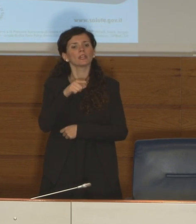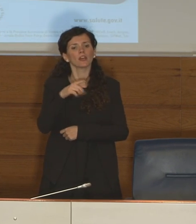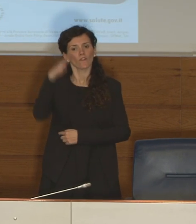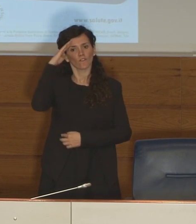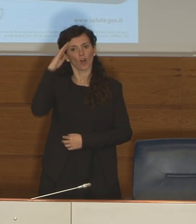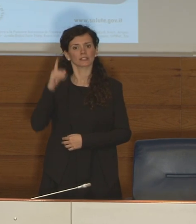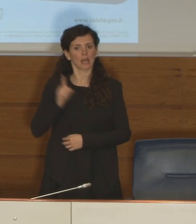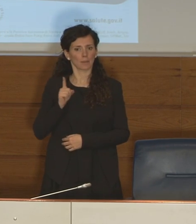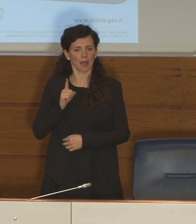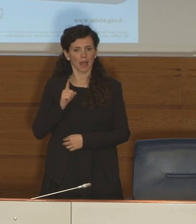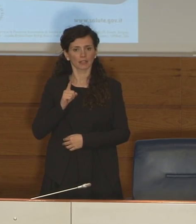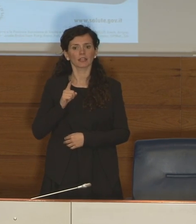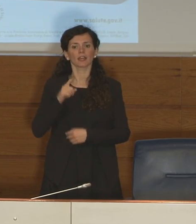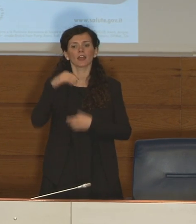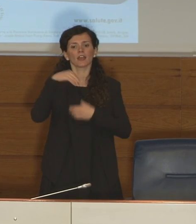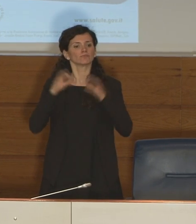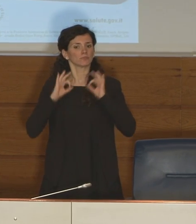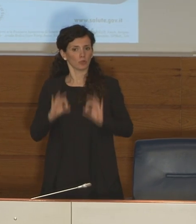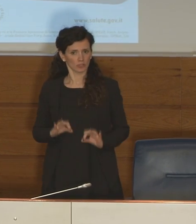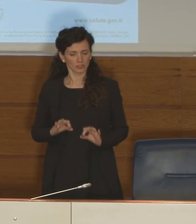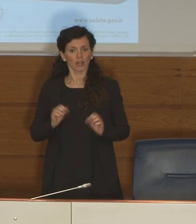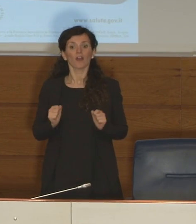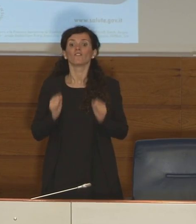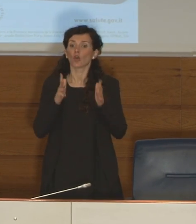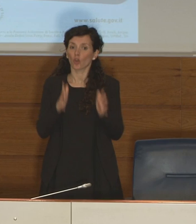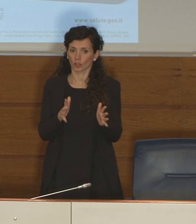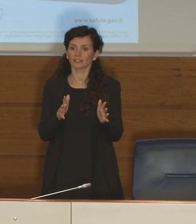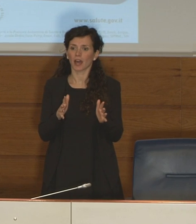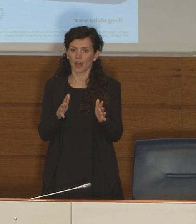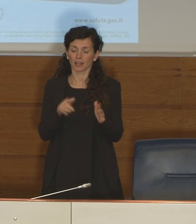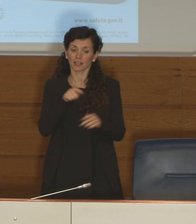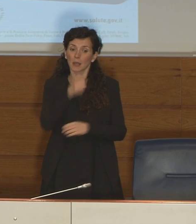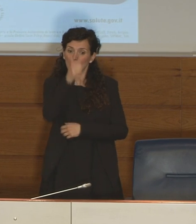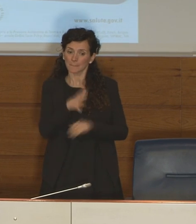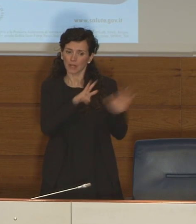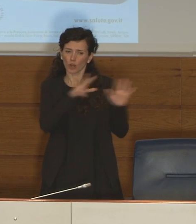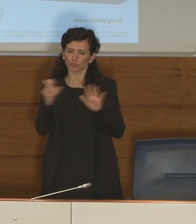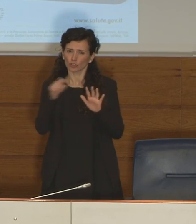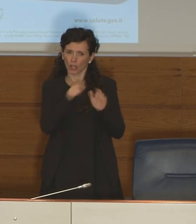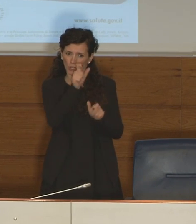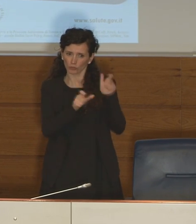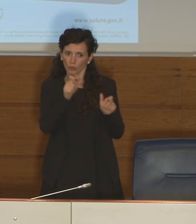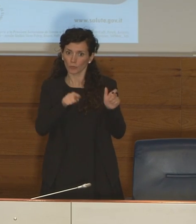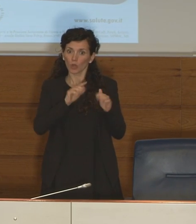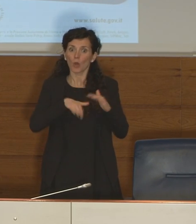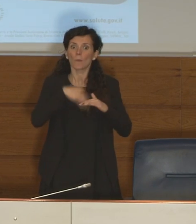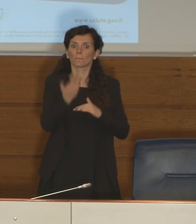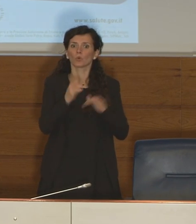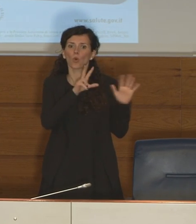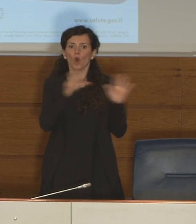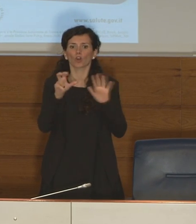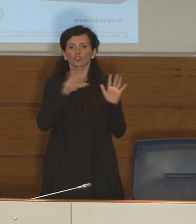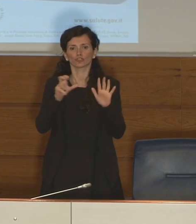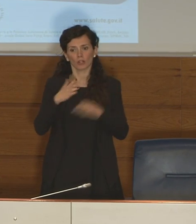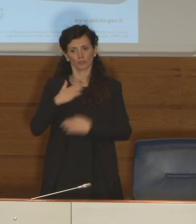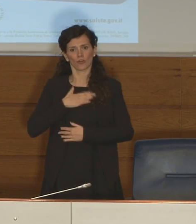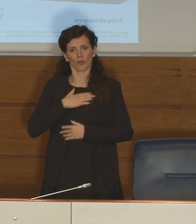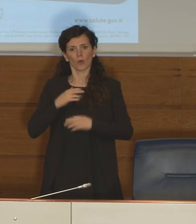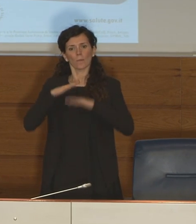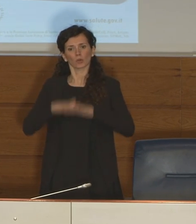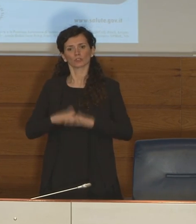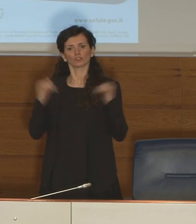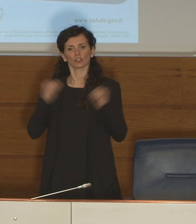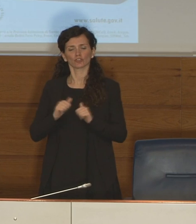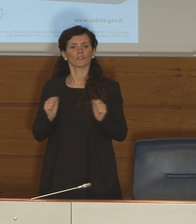dell'ordine dei volontari di questi 1.800 uomini più di 800 sono i nostri volontari